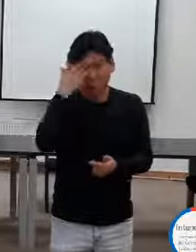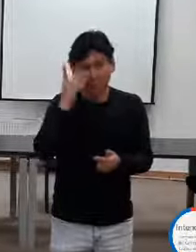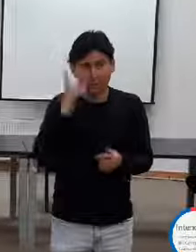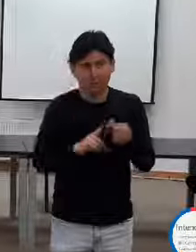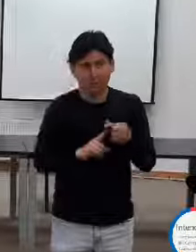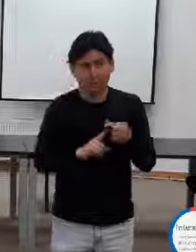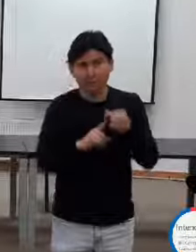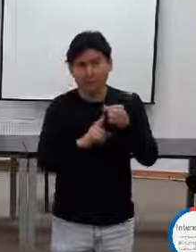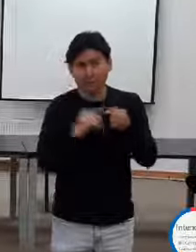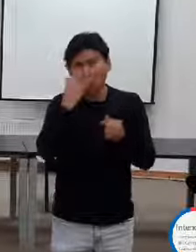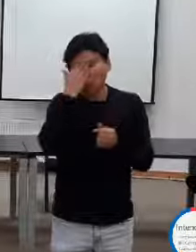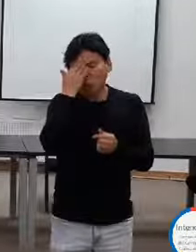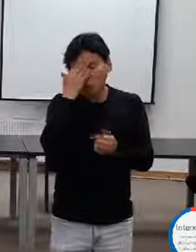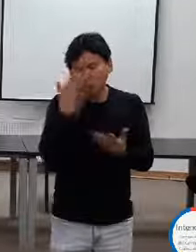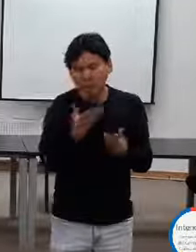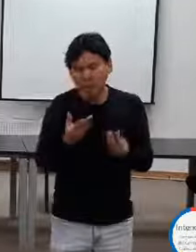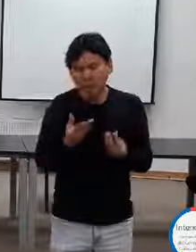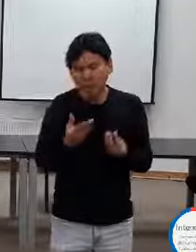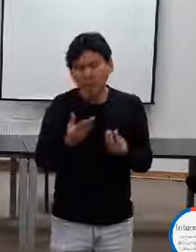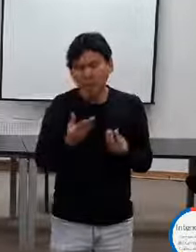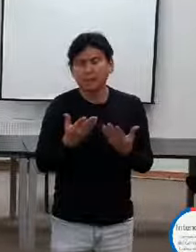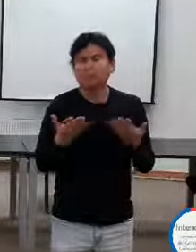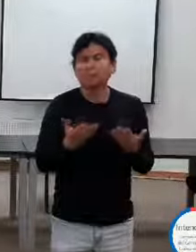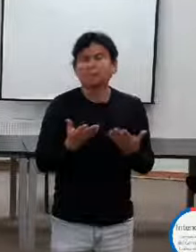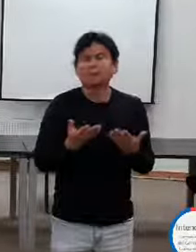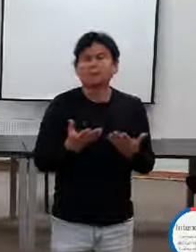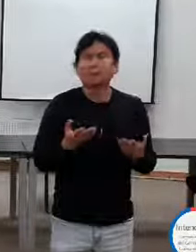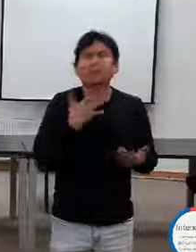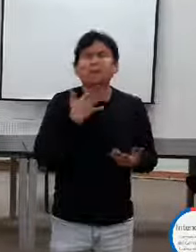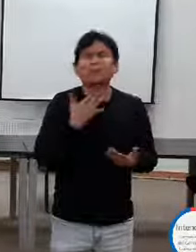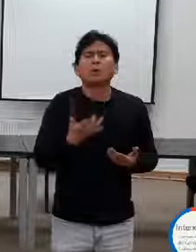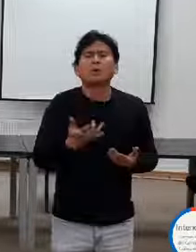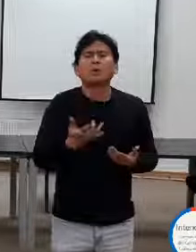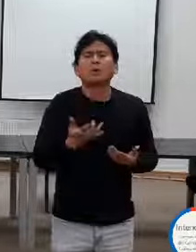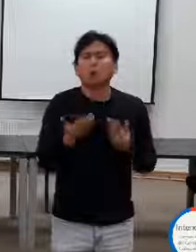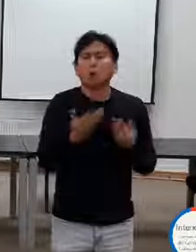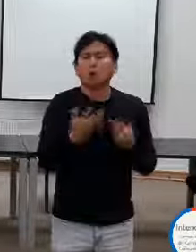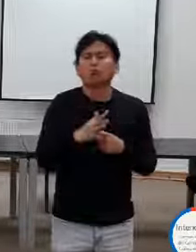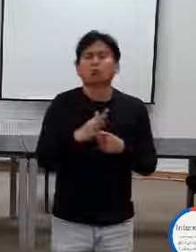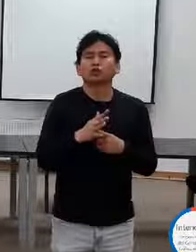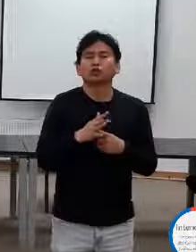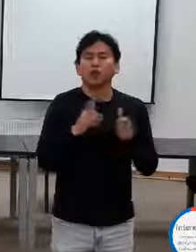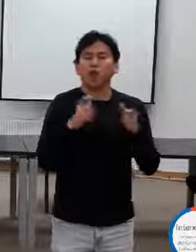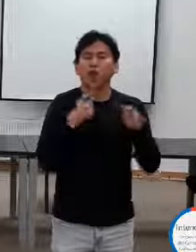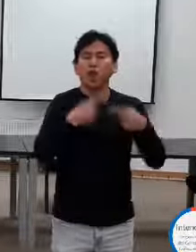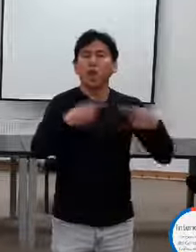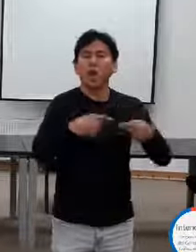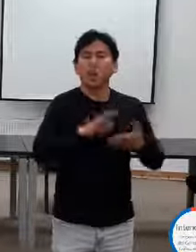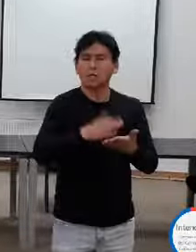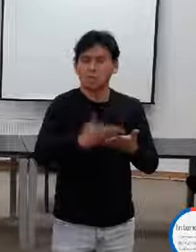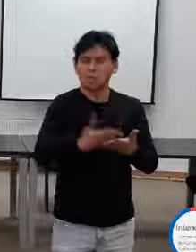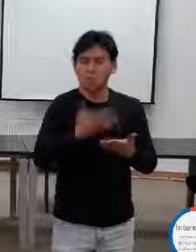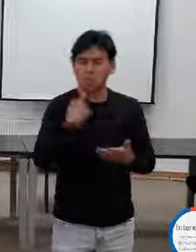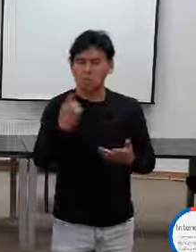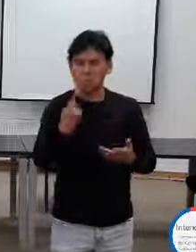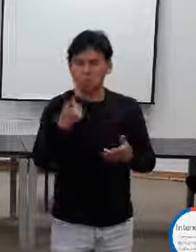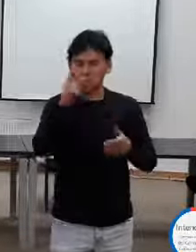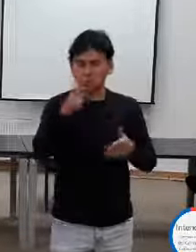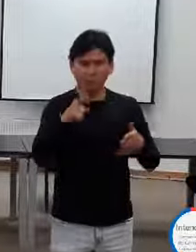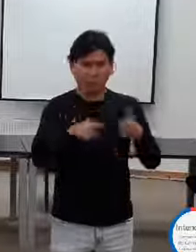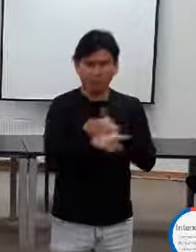os ponemos acá, lo que nos preocupa es principalmente saber cómo funcionó la aduana sanitaria, por qué esta persona